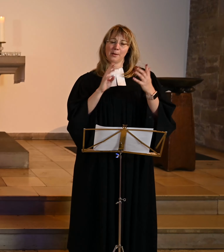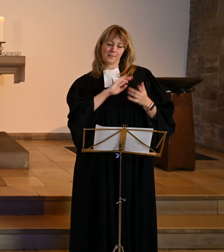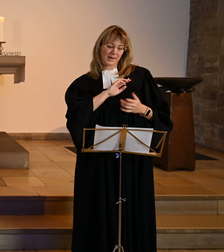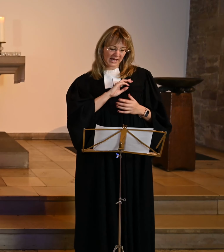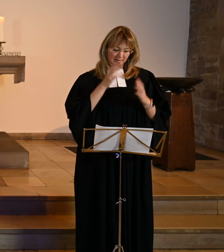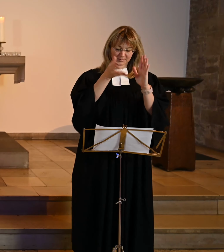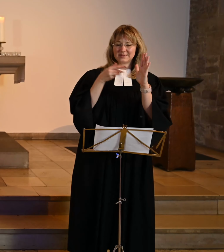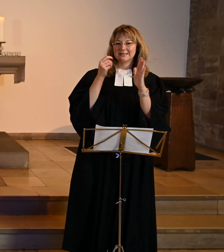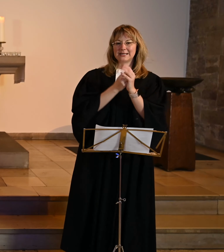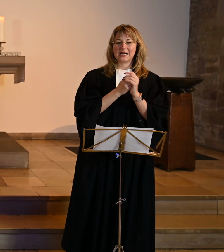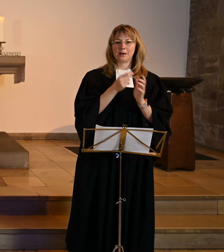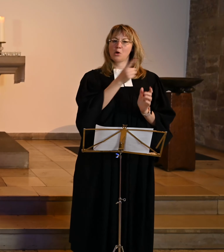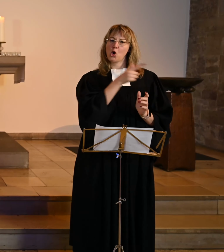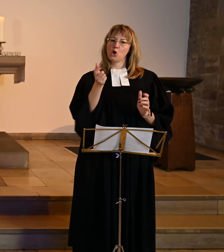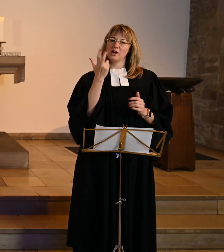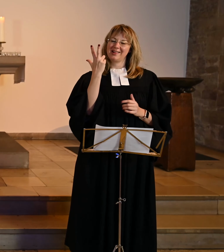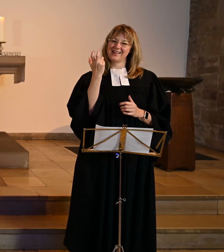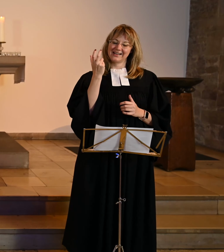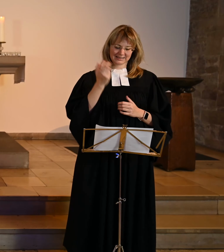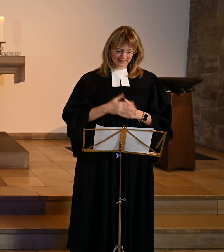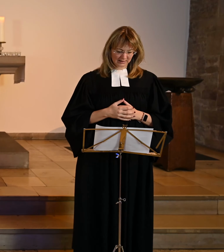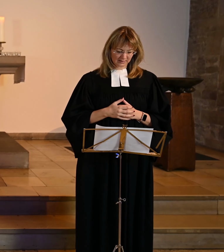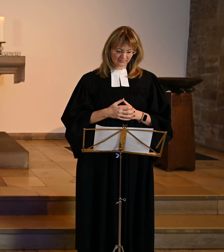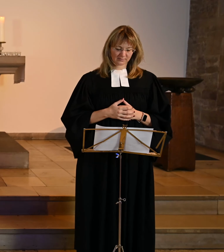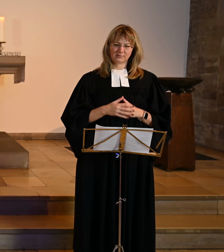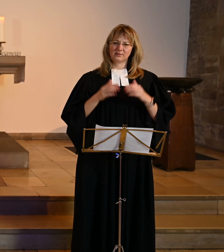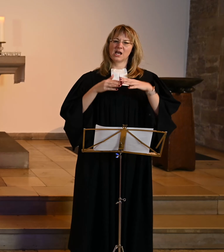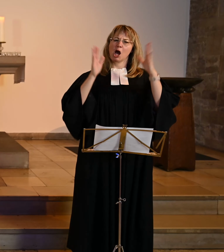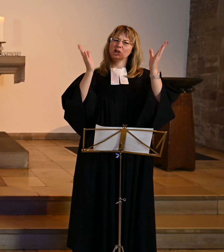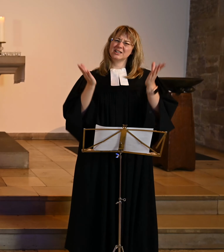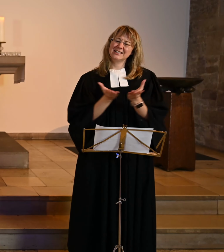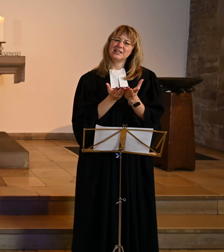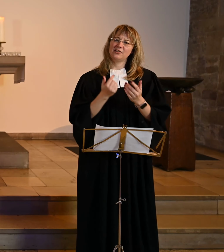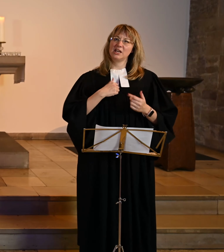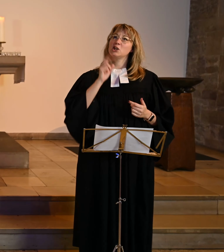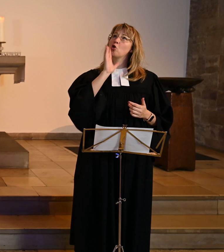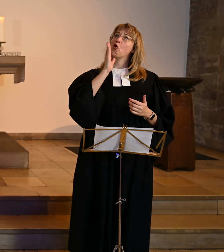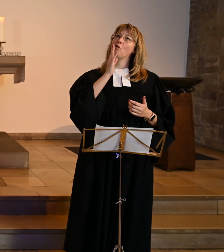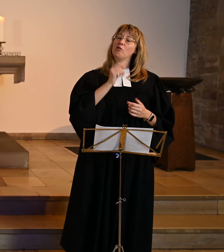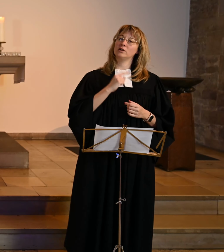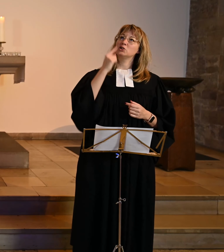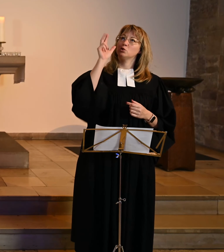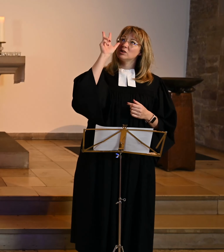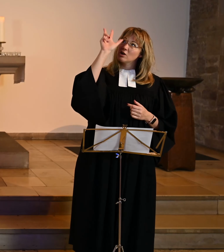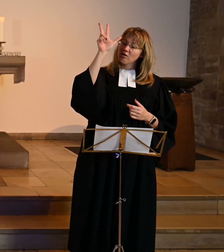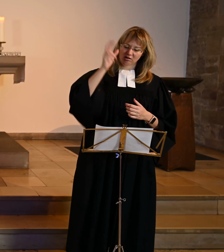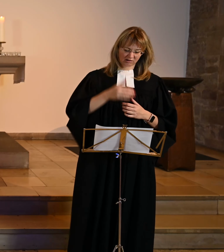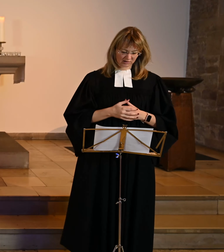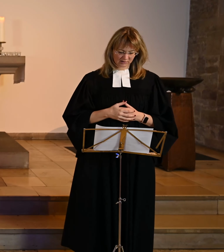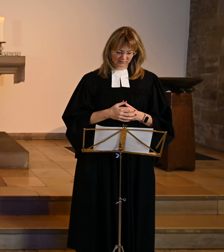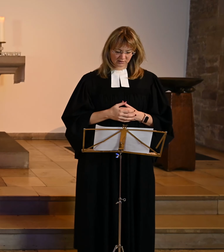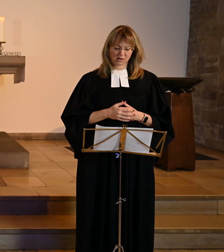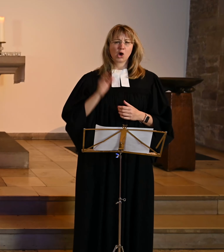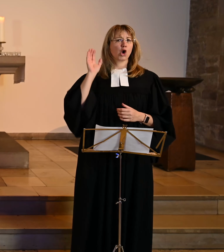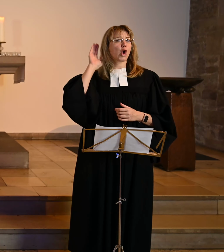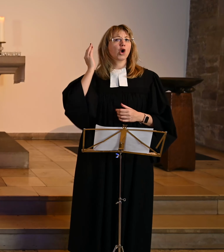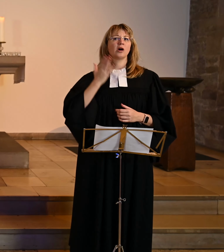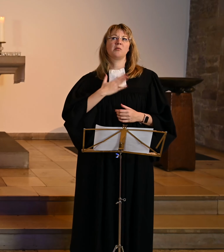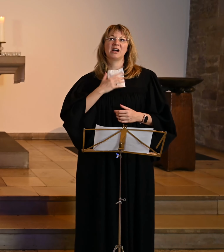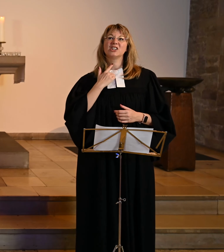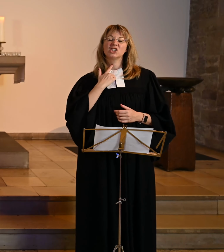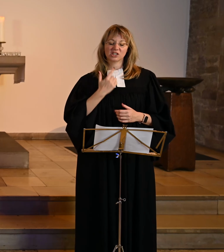Beten wir den Psalm Nummer 130. Aus der Tiefe rufe ich, Herr, zu dir, höre meine